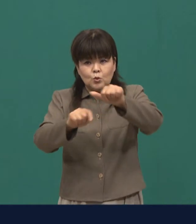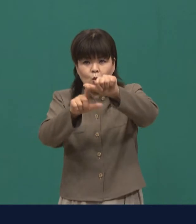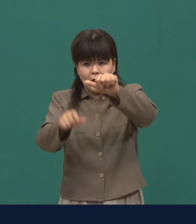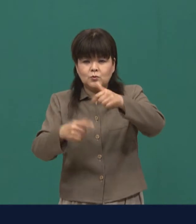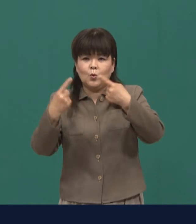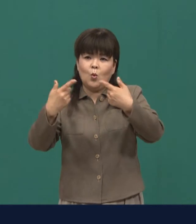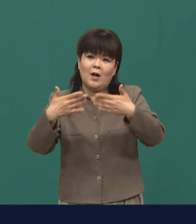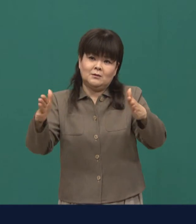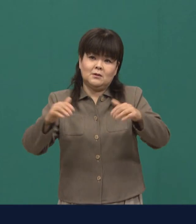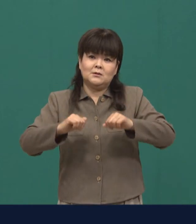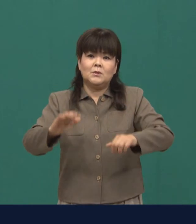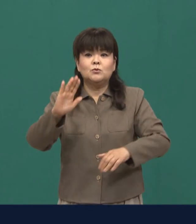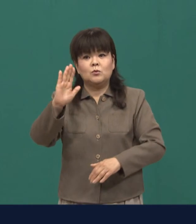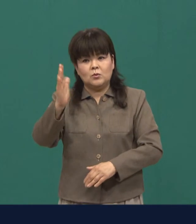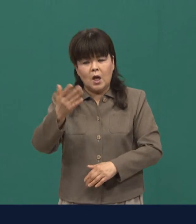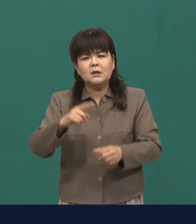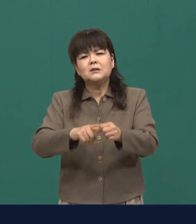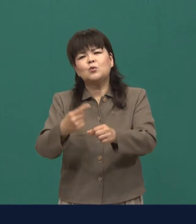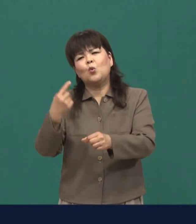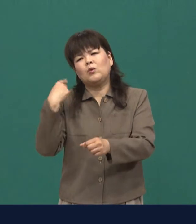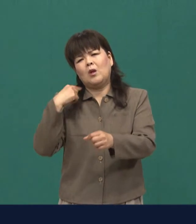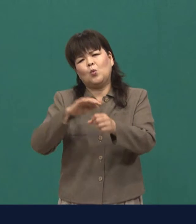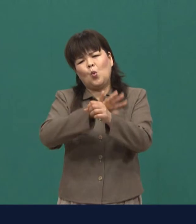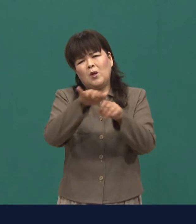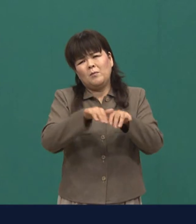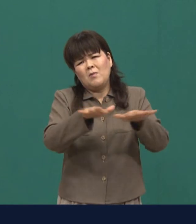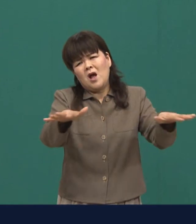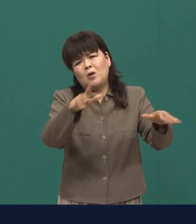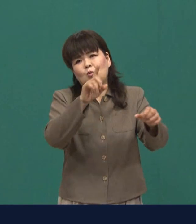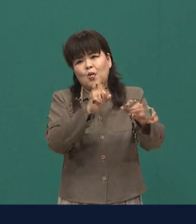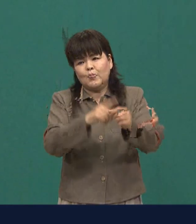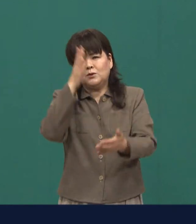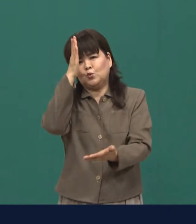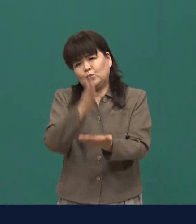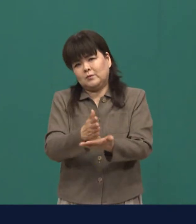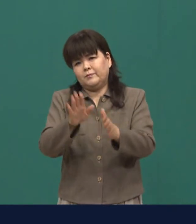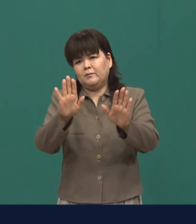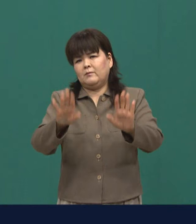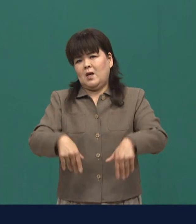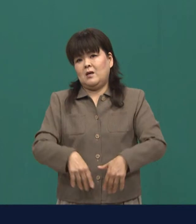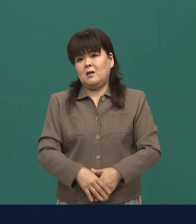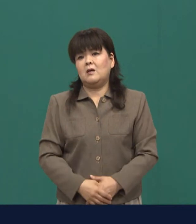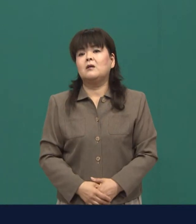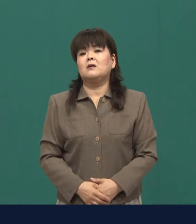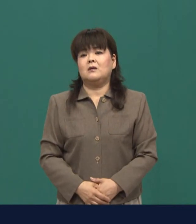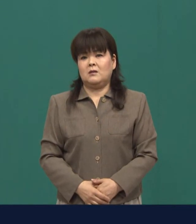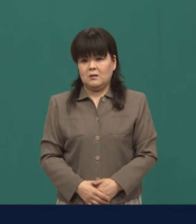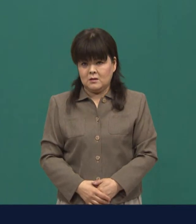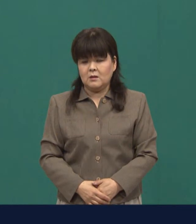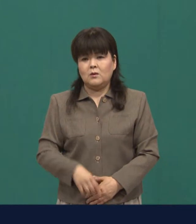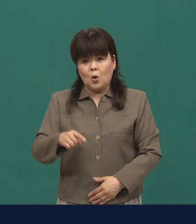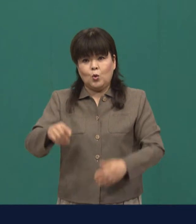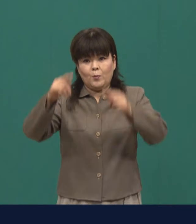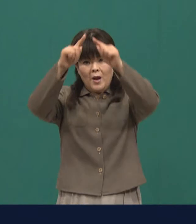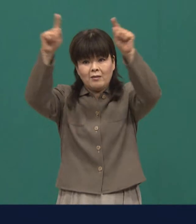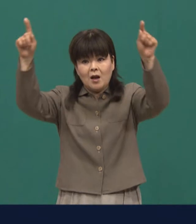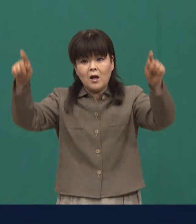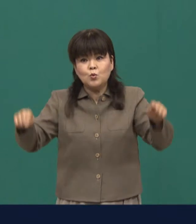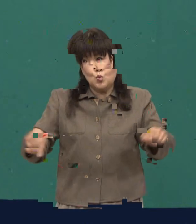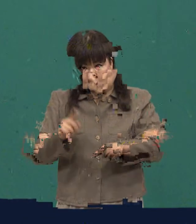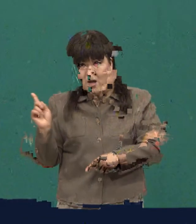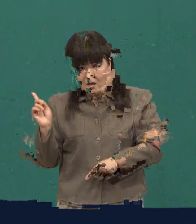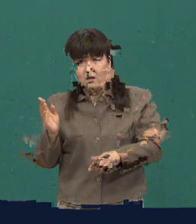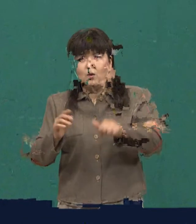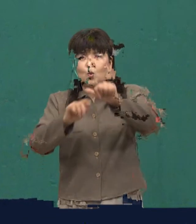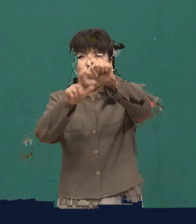毎年5月に公開していますが、去年はコロナ禍のため中止されていました。この